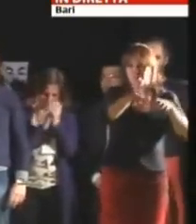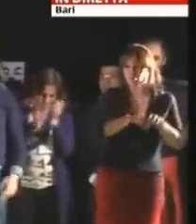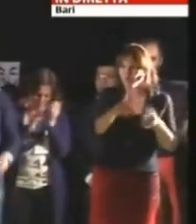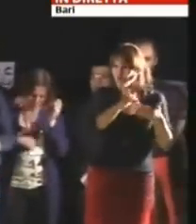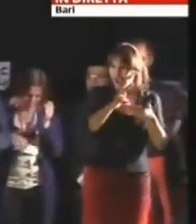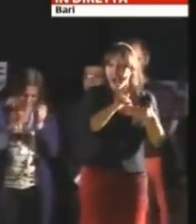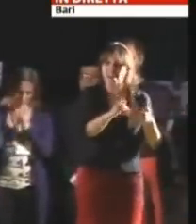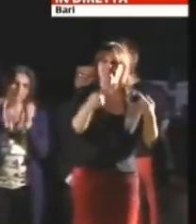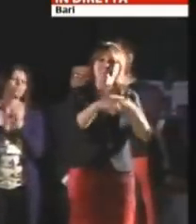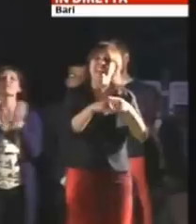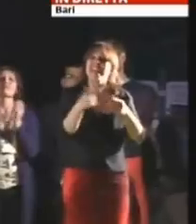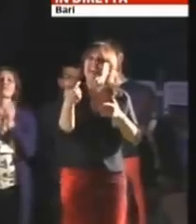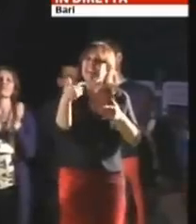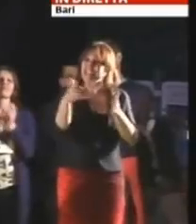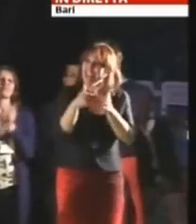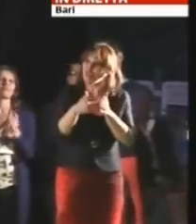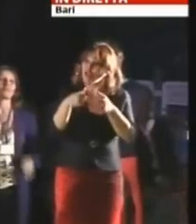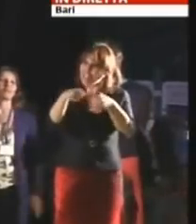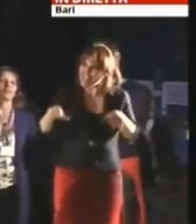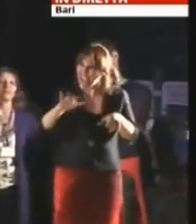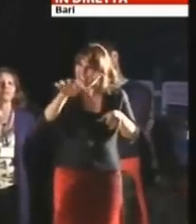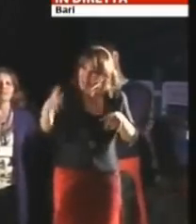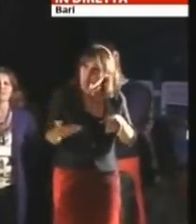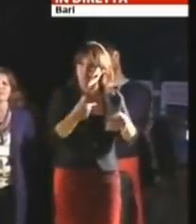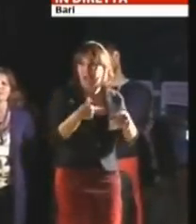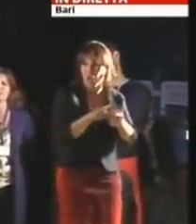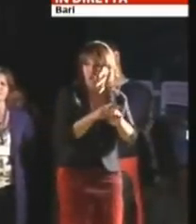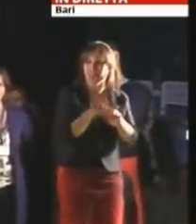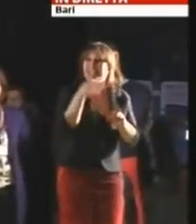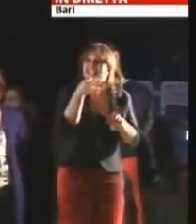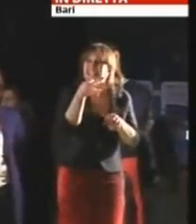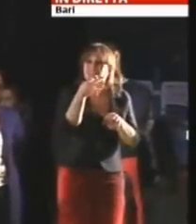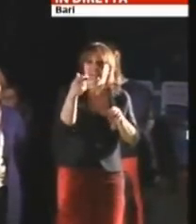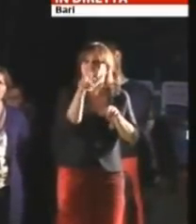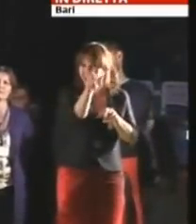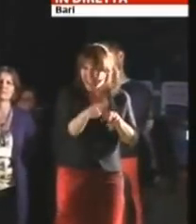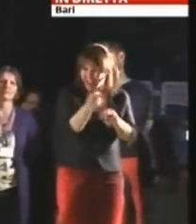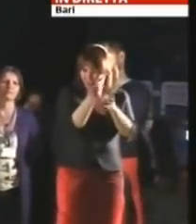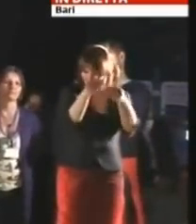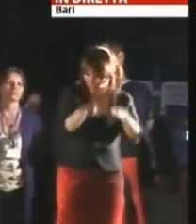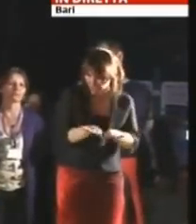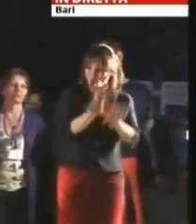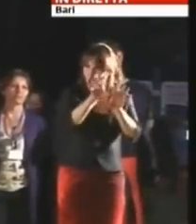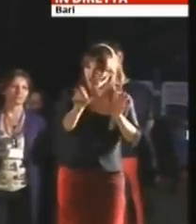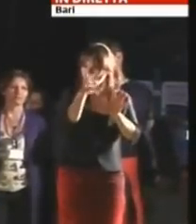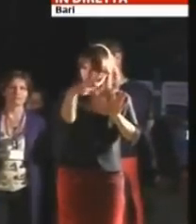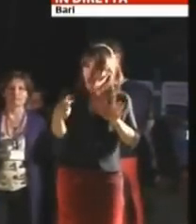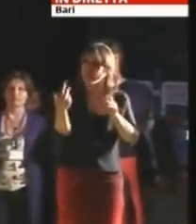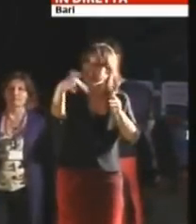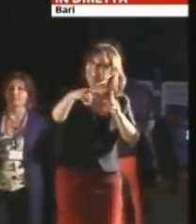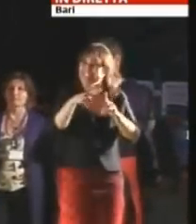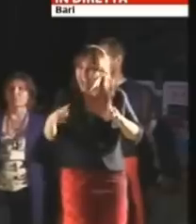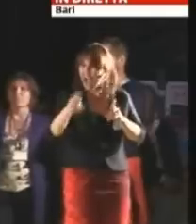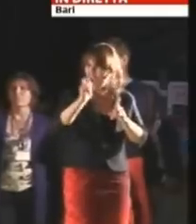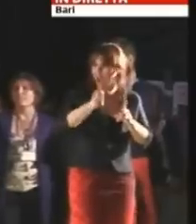cittadinanza. Il reddito di cittadinanza va a chi perde il lavoro, 800 euro, va a chi perde il lavoro per 3 anni. In